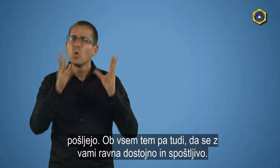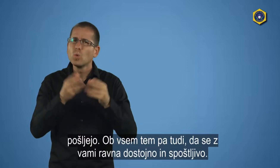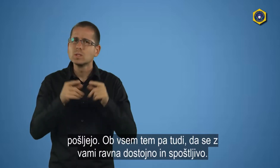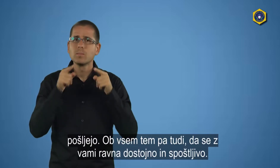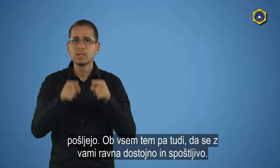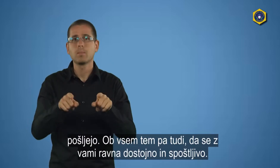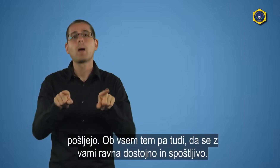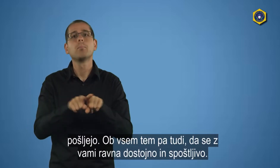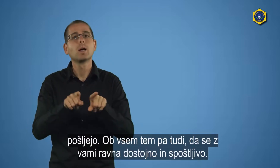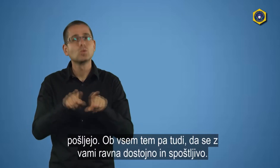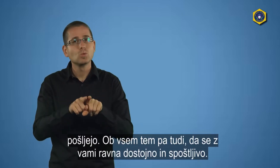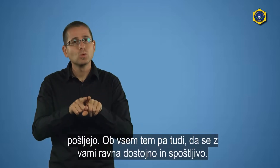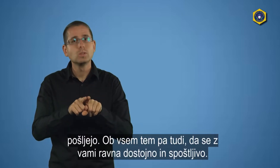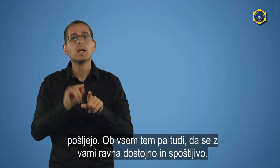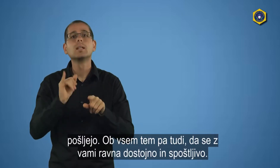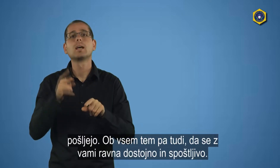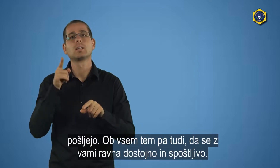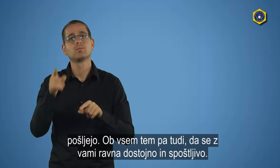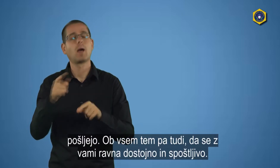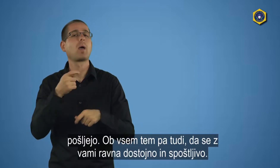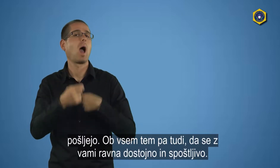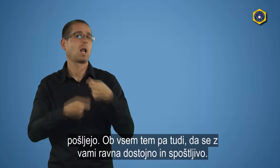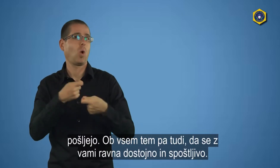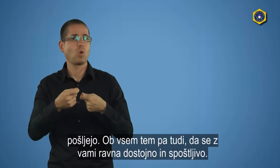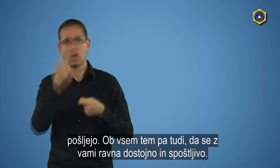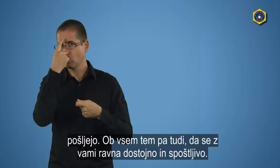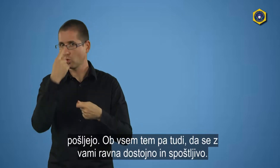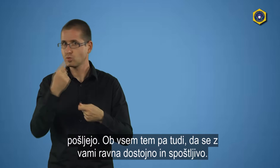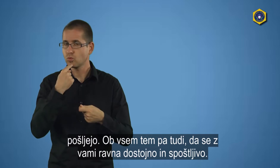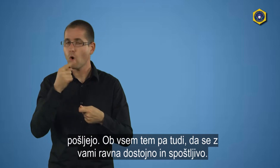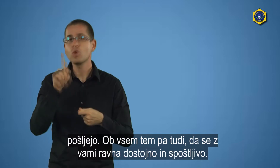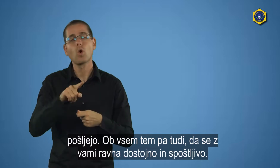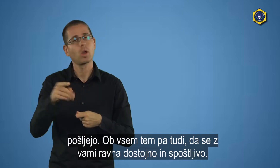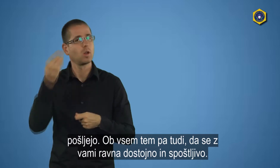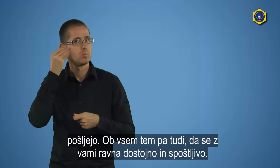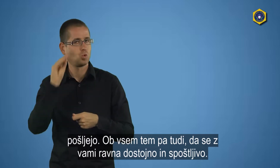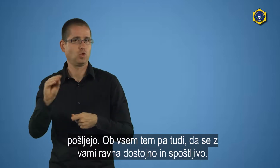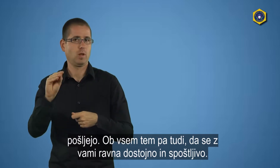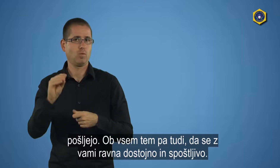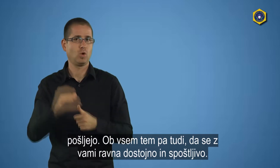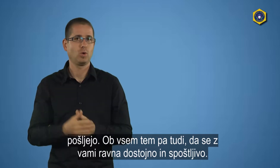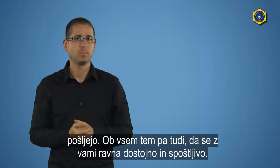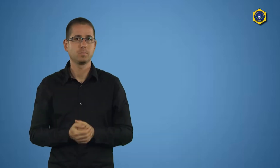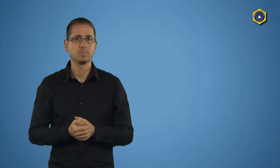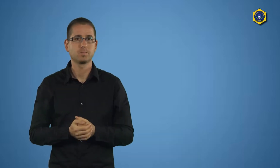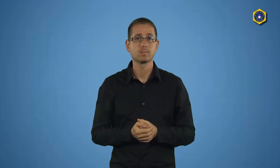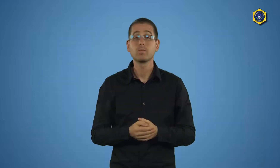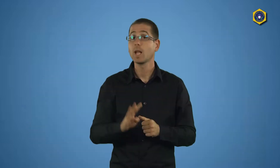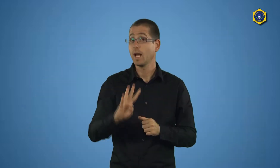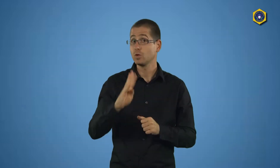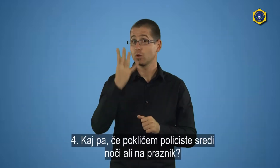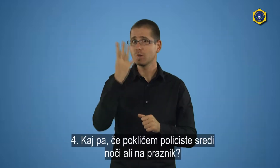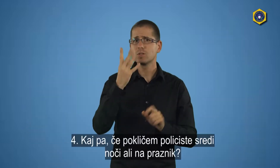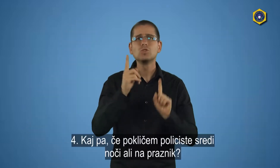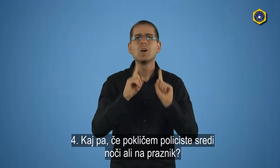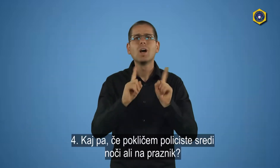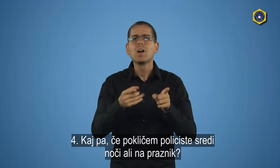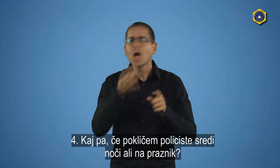Ob vsem tem pa tudi, da se z vami ravna dostojno in spoštljivo. Četrtič, Kaj pa,